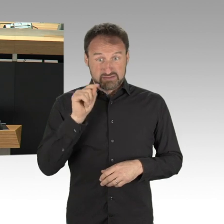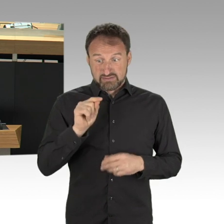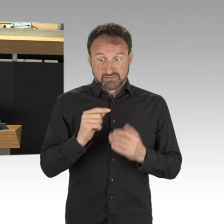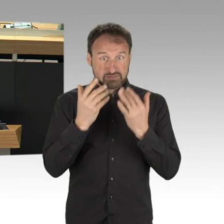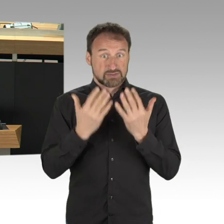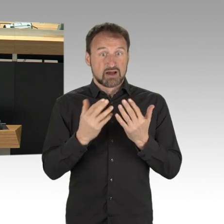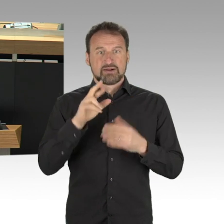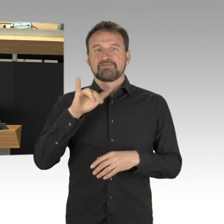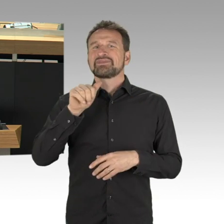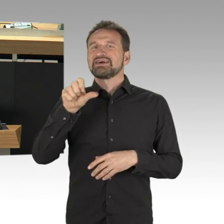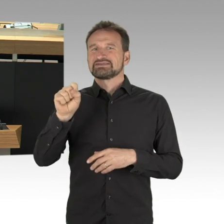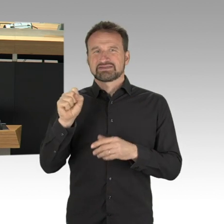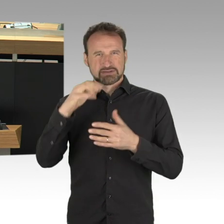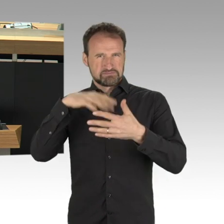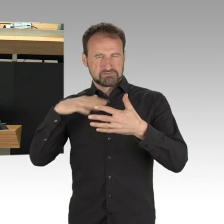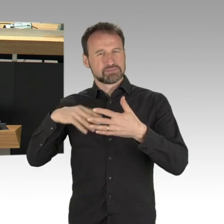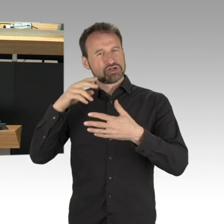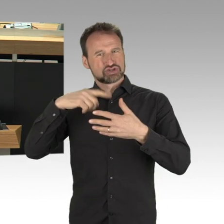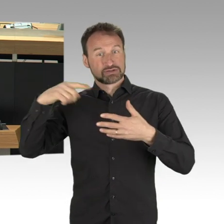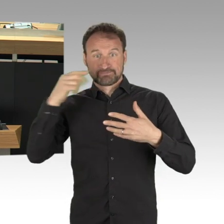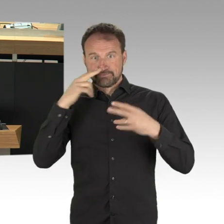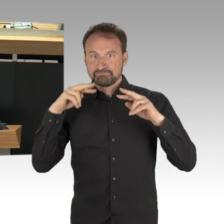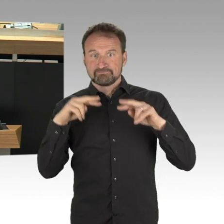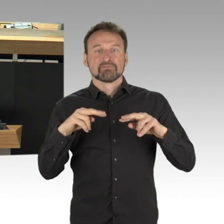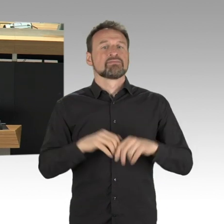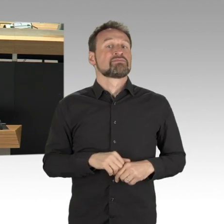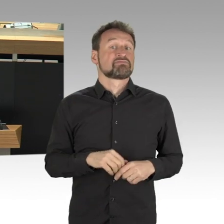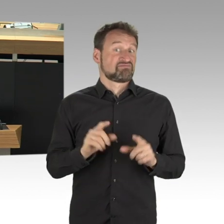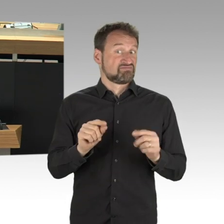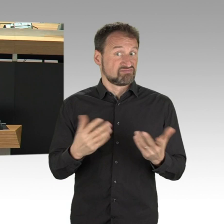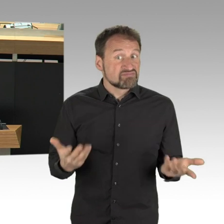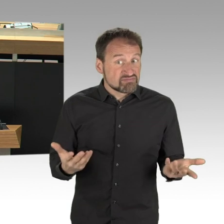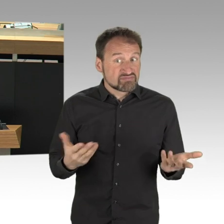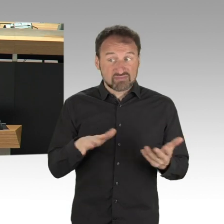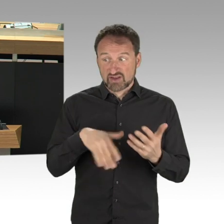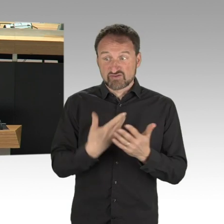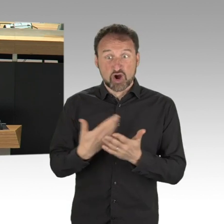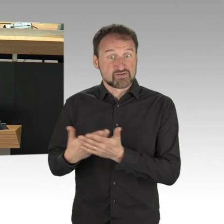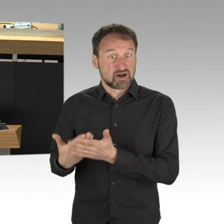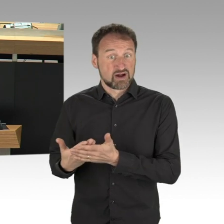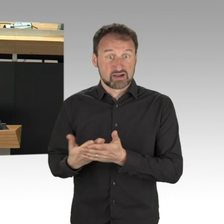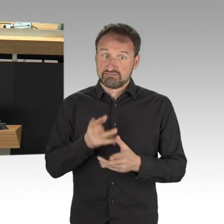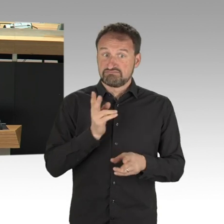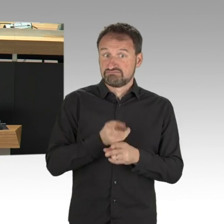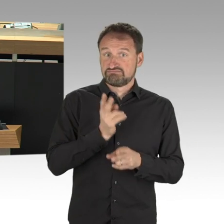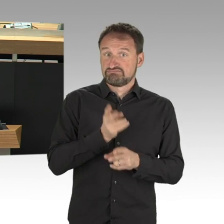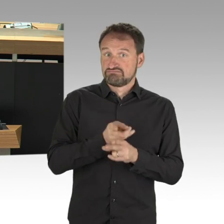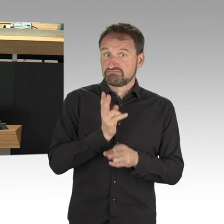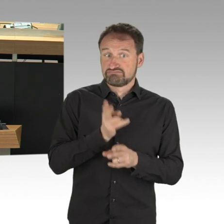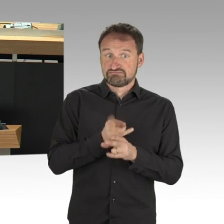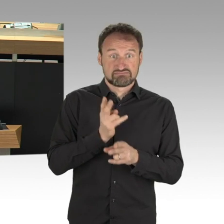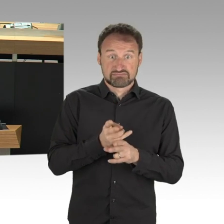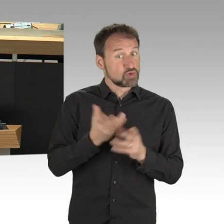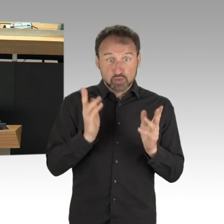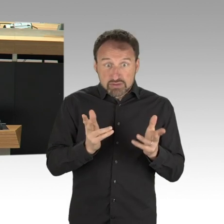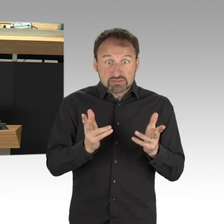2017 verdoppelt. Diese traurige Realität auch in unserer Stadt zeigt, wie wichtig es ist, dass wir uns weiterhin gemeinsam gegen